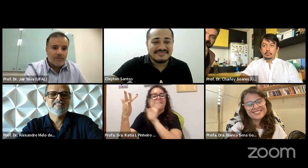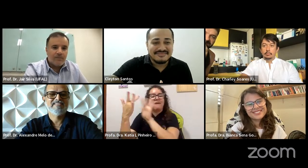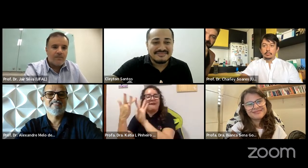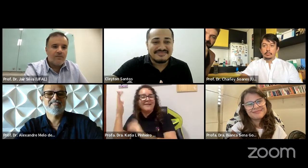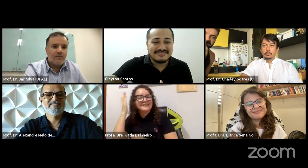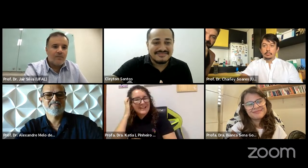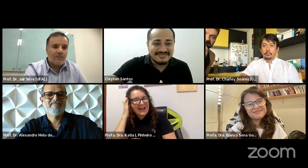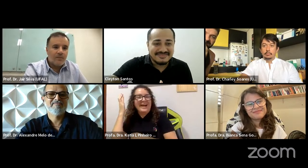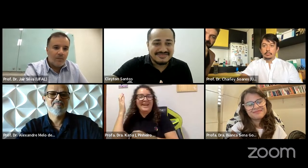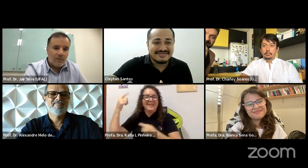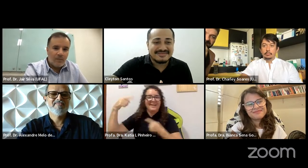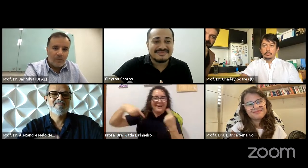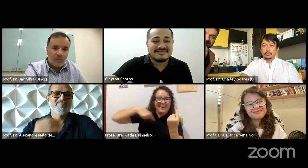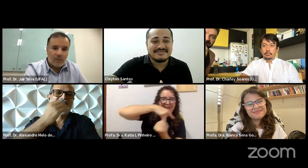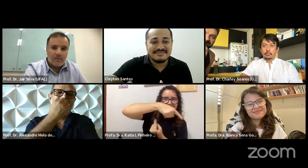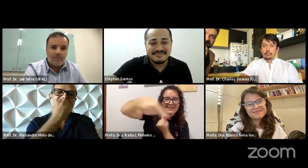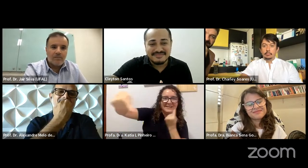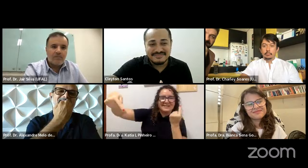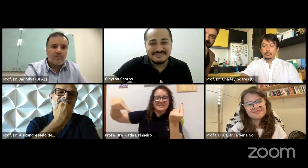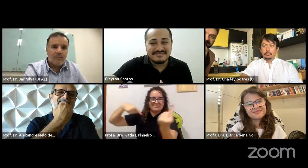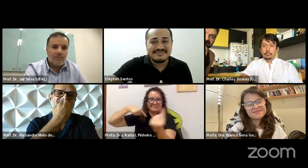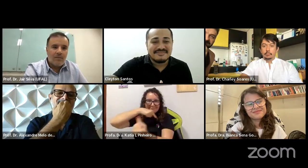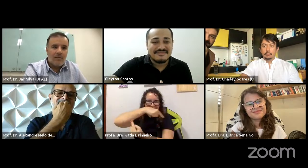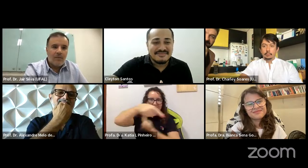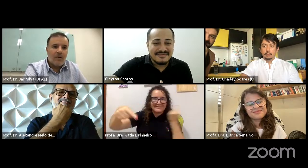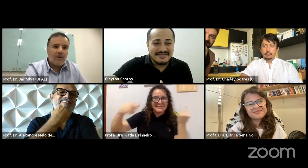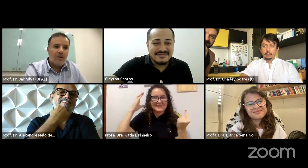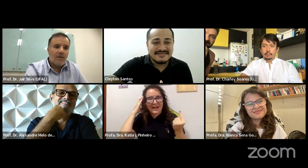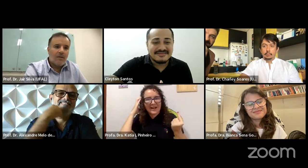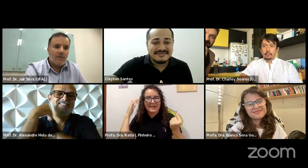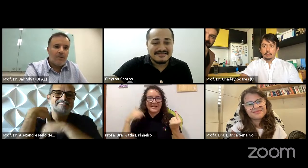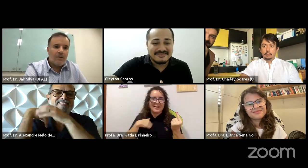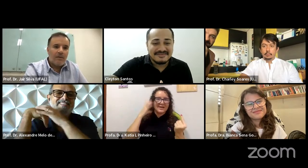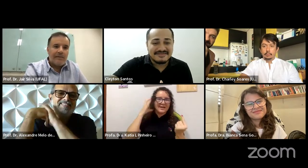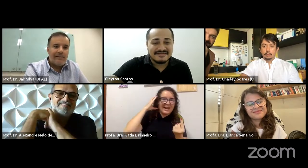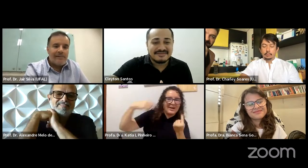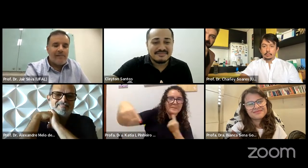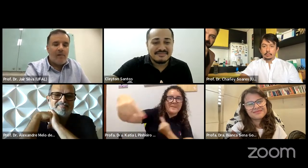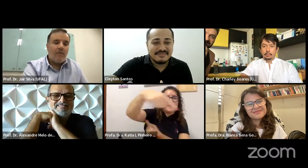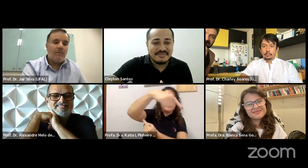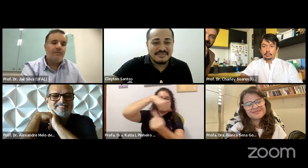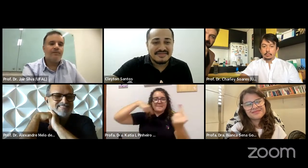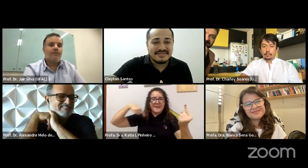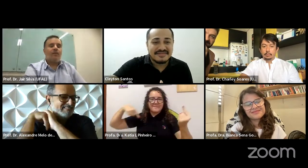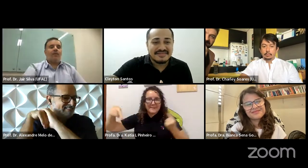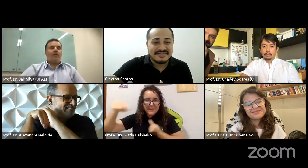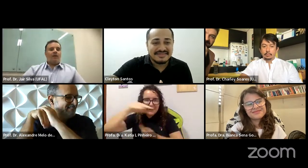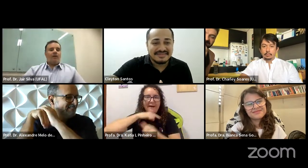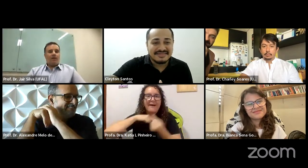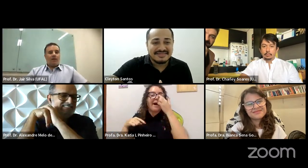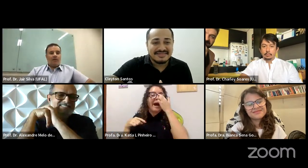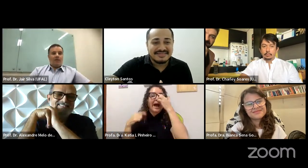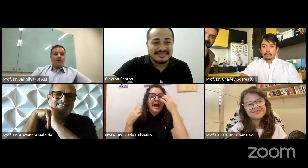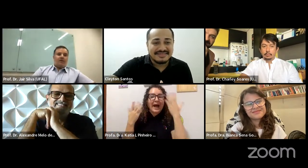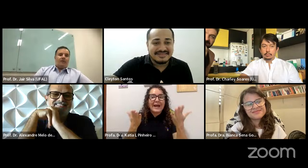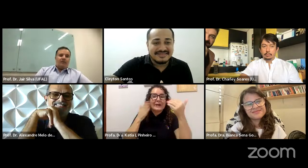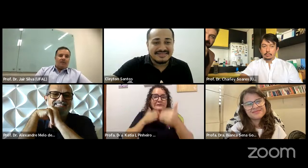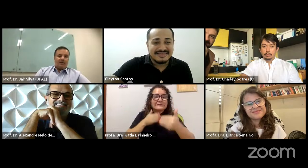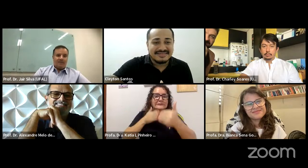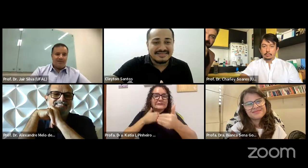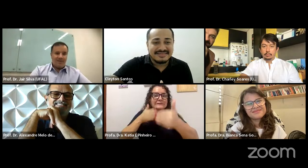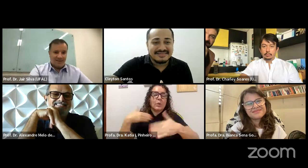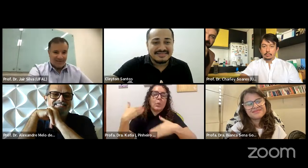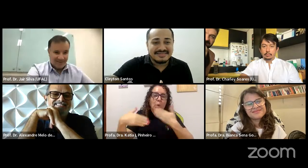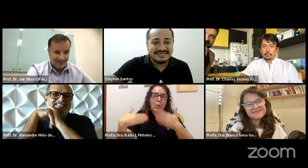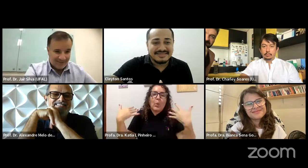aqui na Federal do Ceará. Então fizemos tudo isso, eu, Cleiton, fazendo toda essa